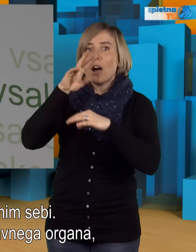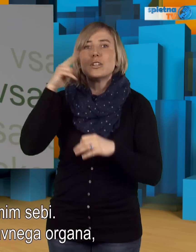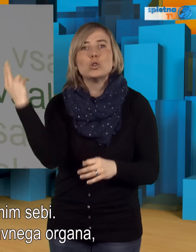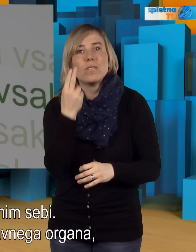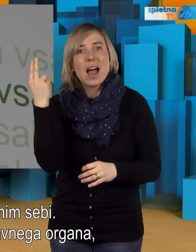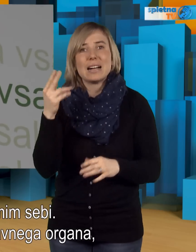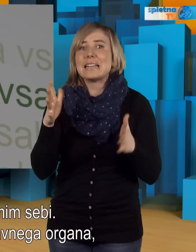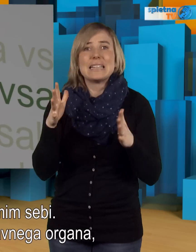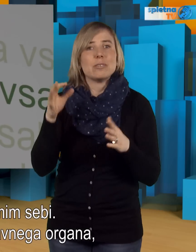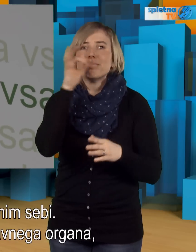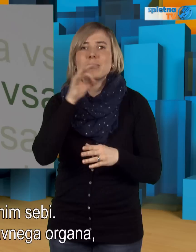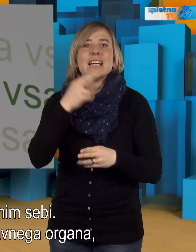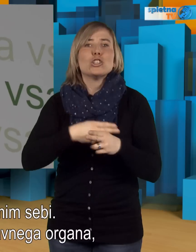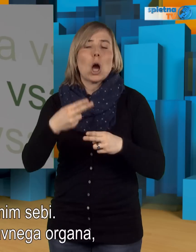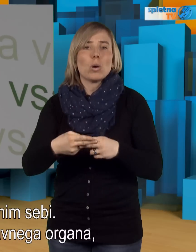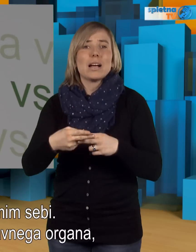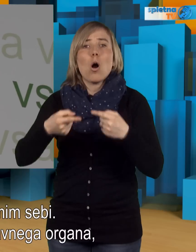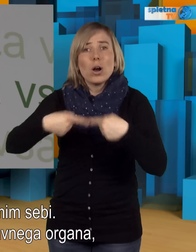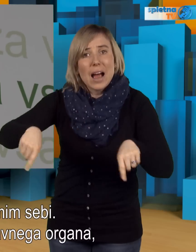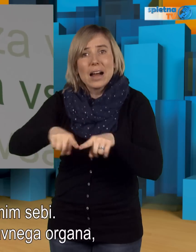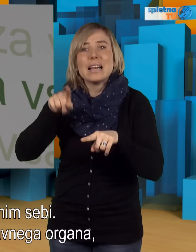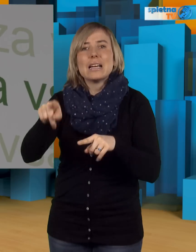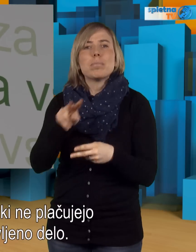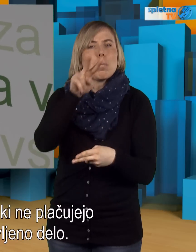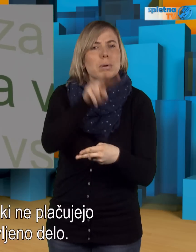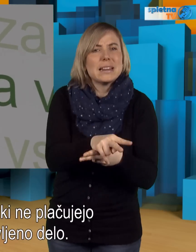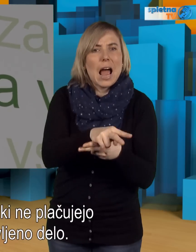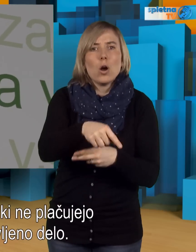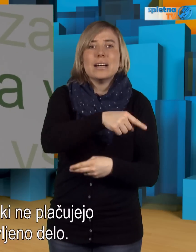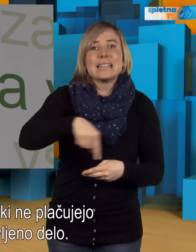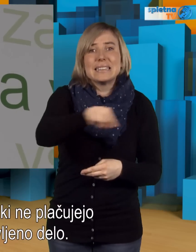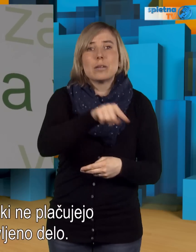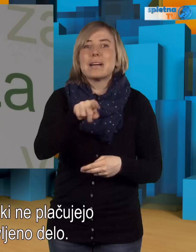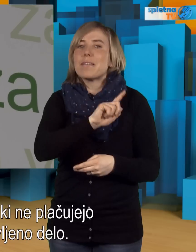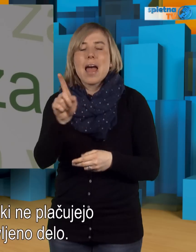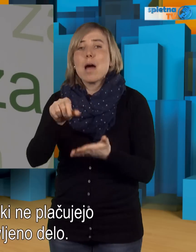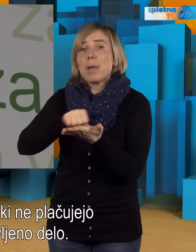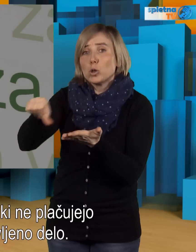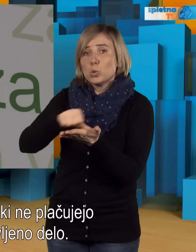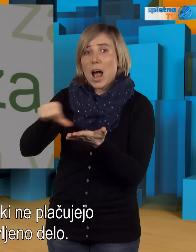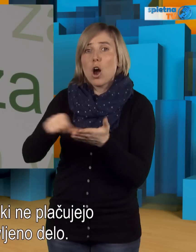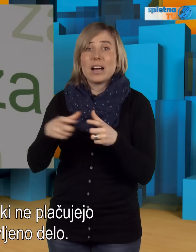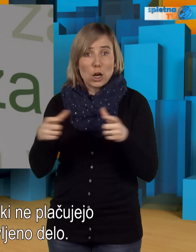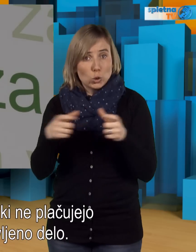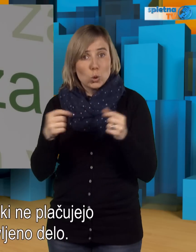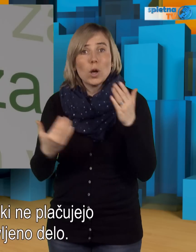Žal v Sloveniji ni državnega organa, ki bi bdel nad tistimi, ki ne plačujejo računov za opravljeno delo.